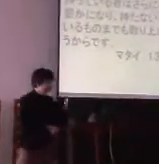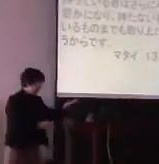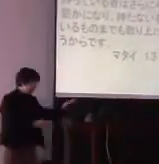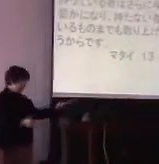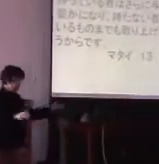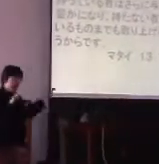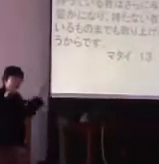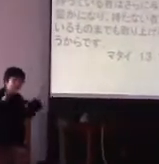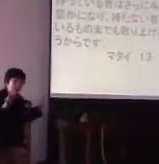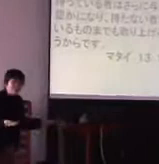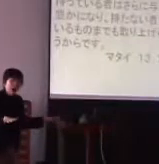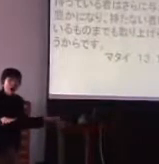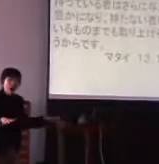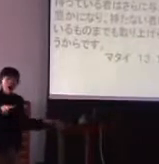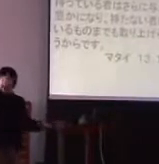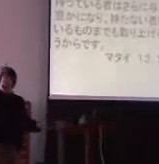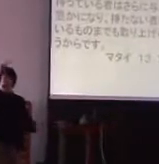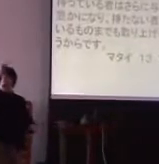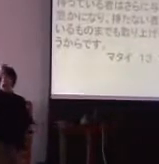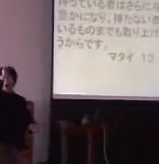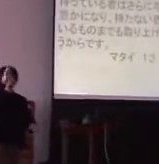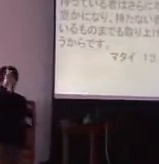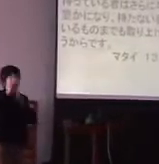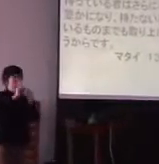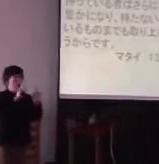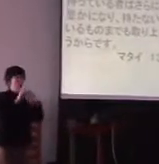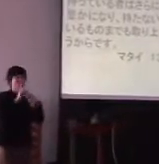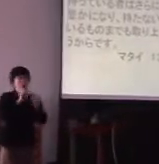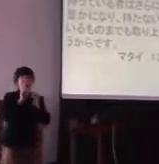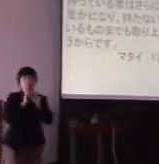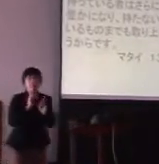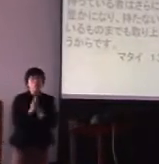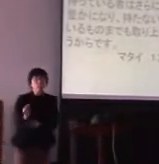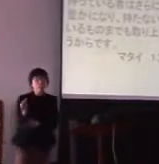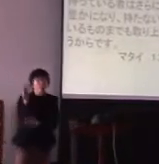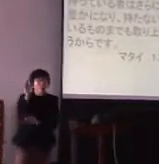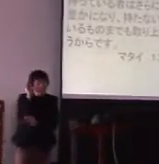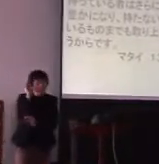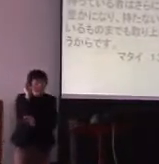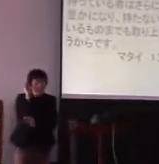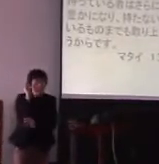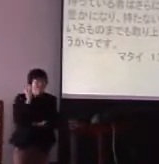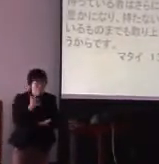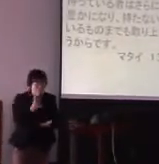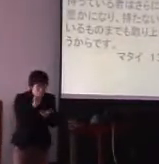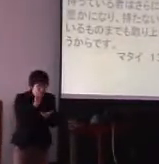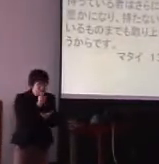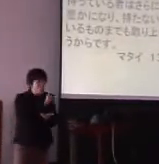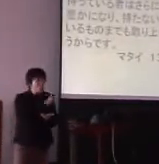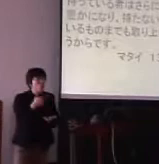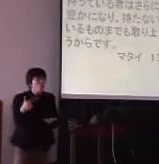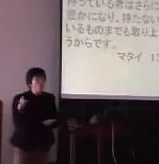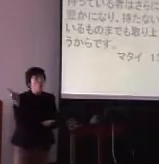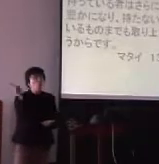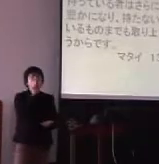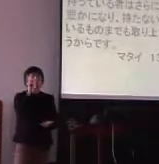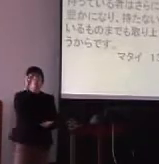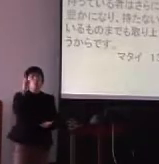今神様の御言葉を聞いて聞くことにおいてその言葉を持っているか、